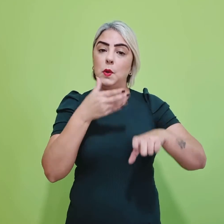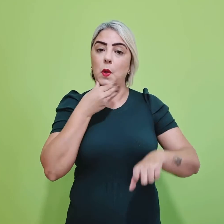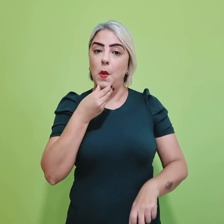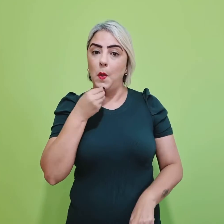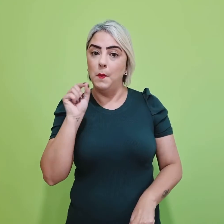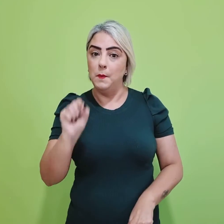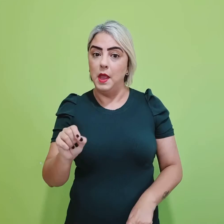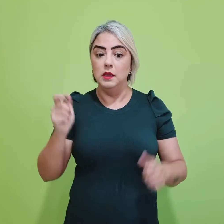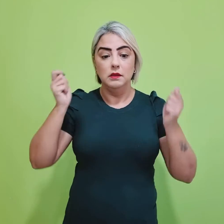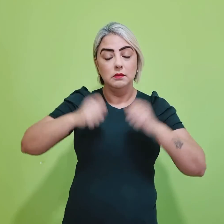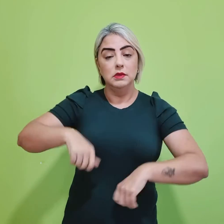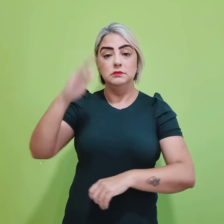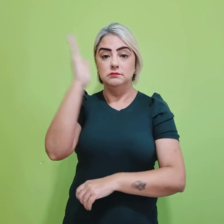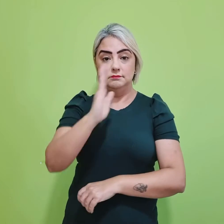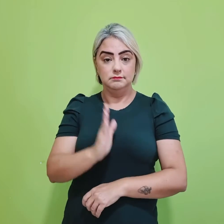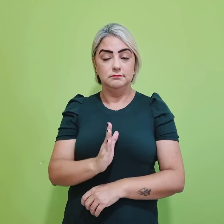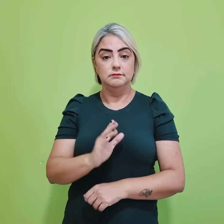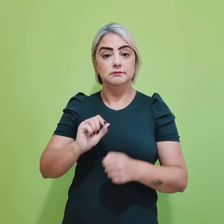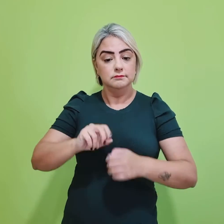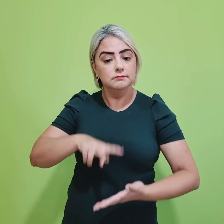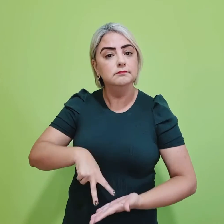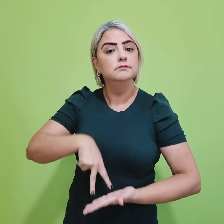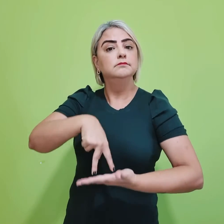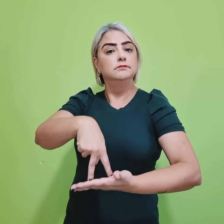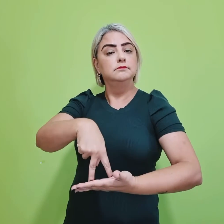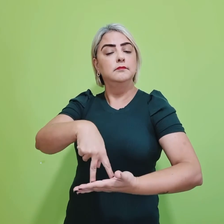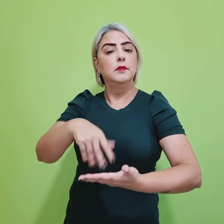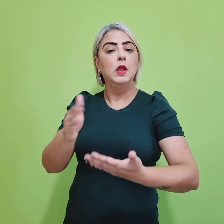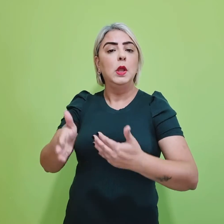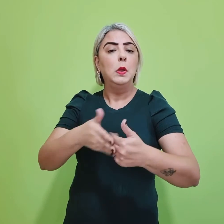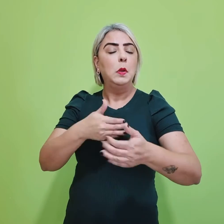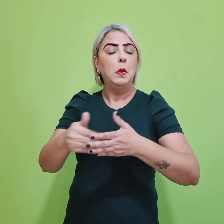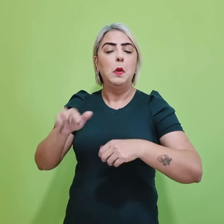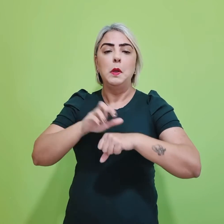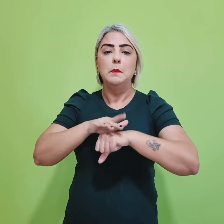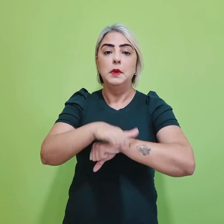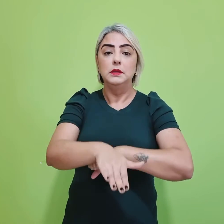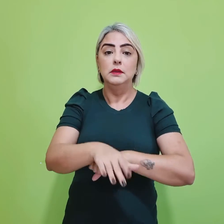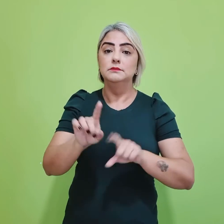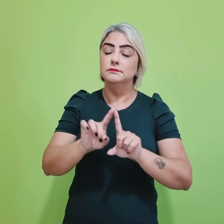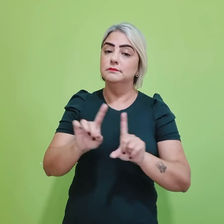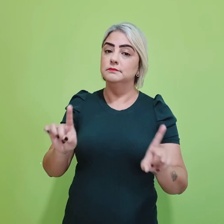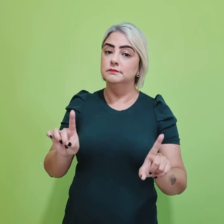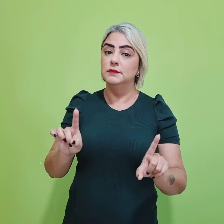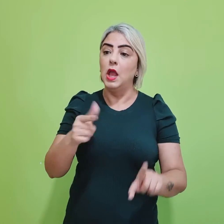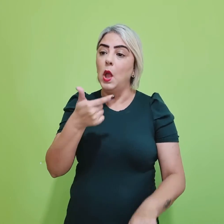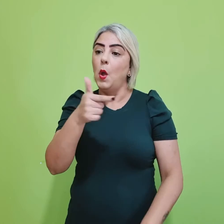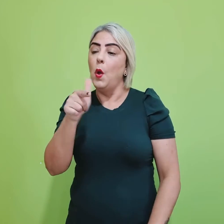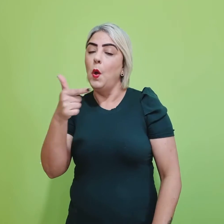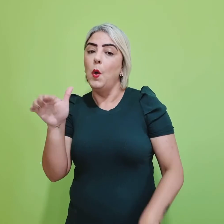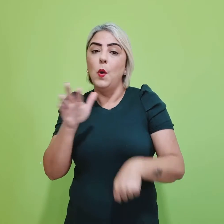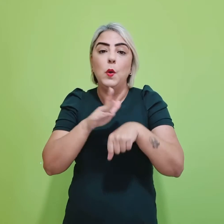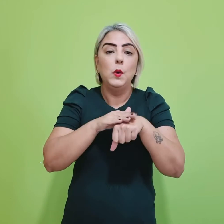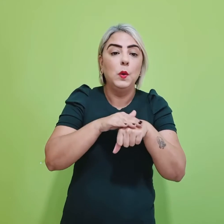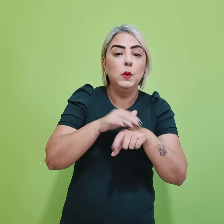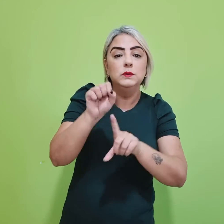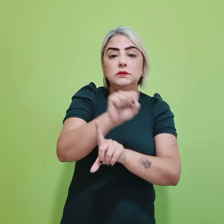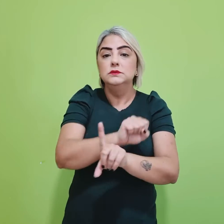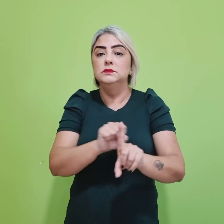da capacidade do Brasil de fazer frente a qualquer pandemia, mas das outras doenças